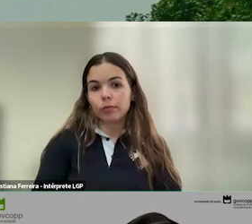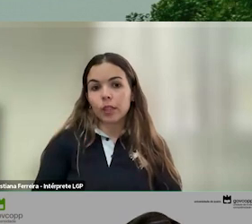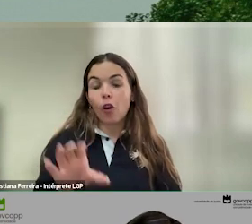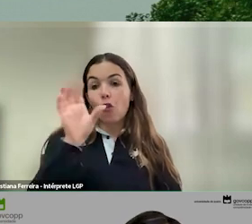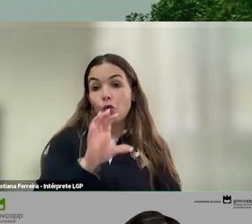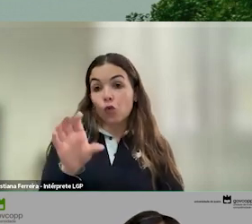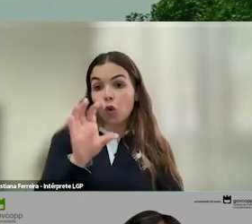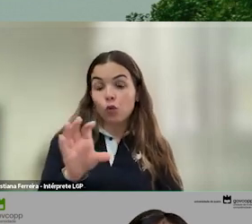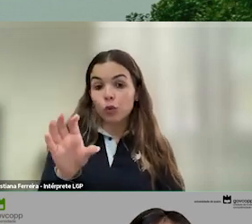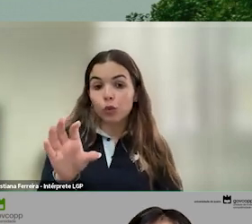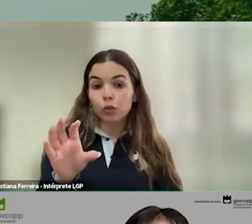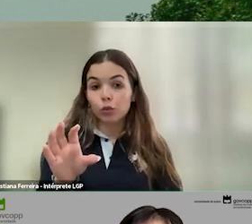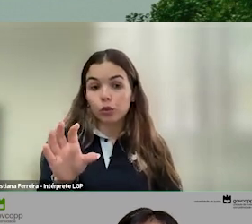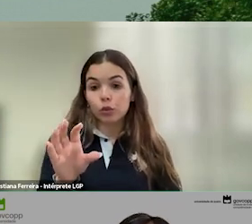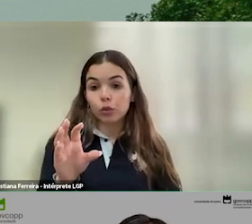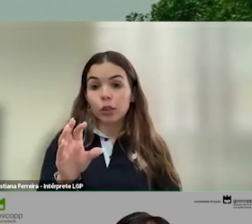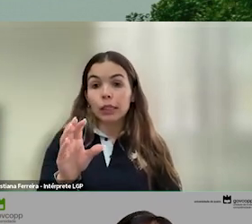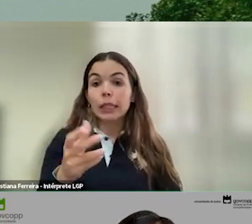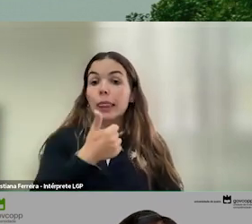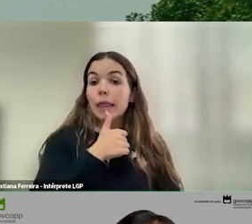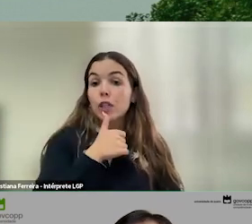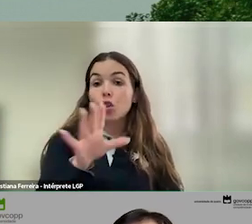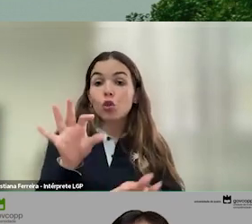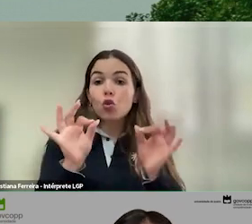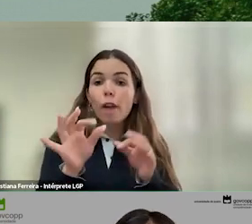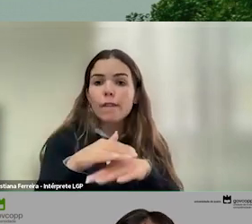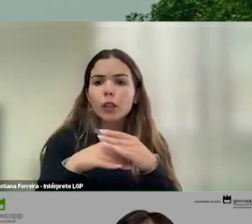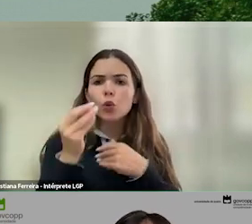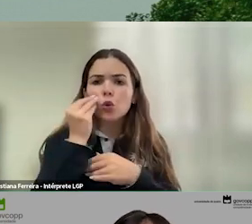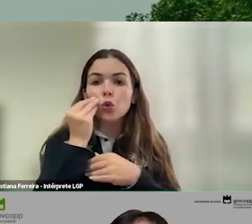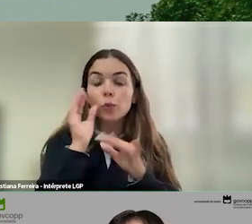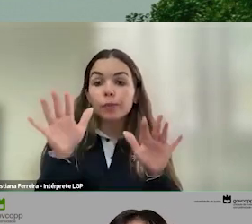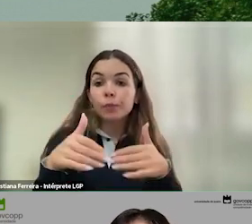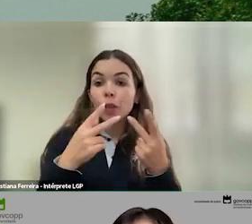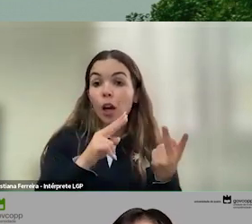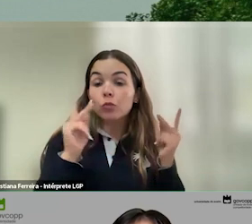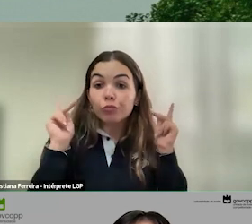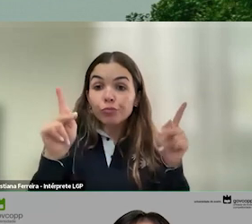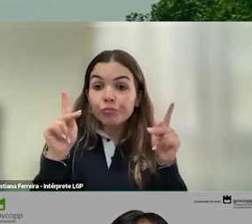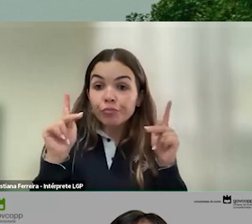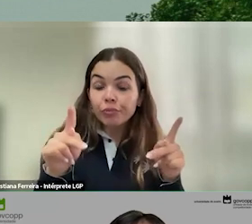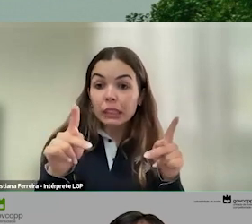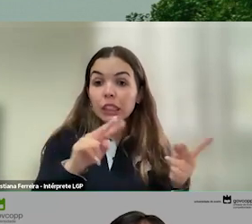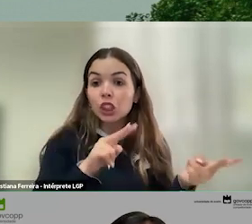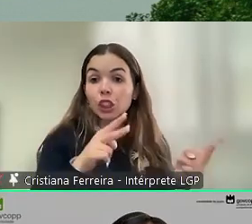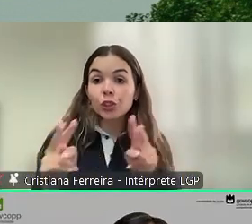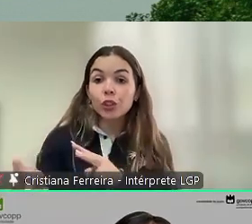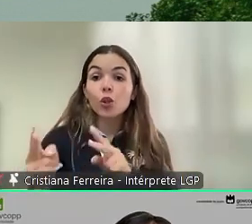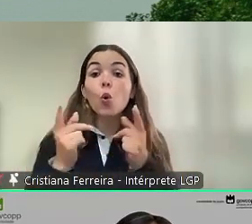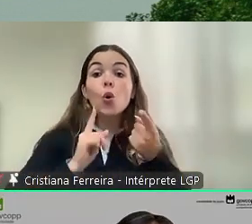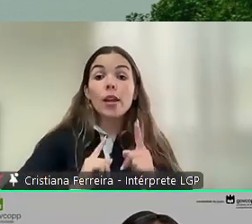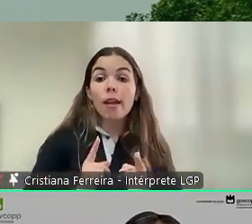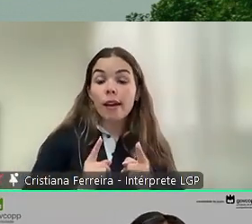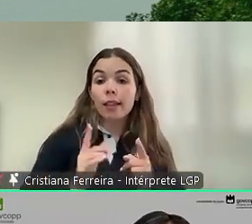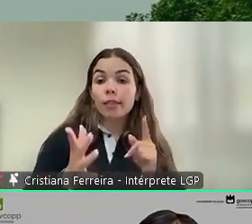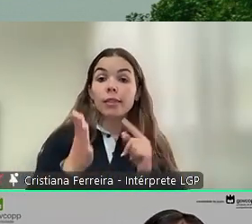forma a tomada de decisão é feita. E uma das metodologias-chave da avaliação ambiental estratégica é exatamente tentar